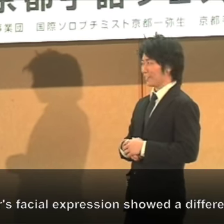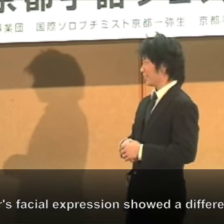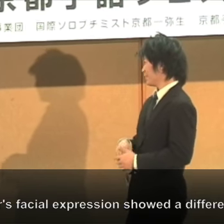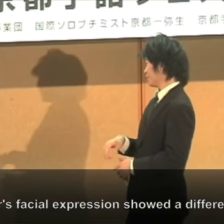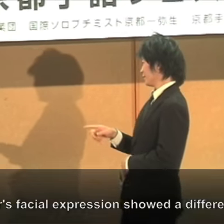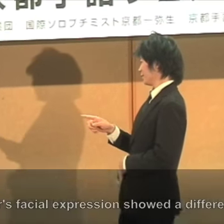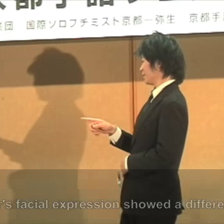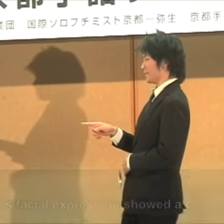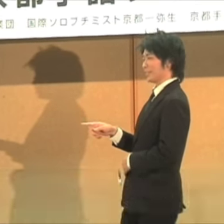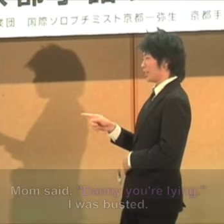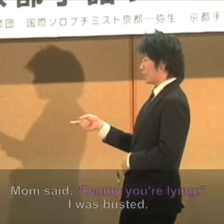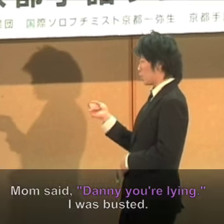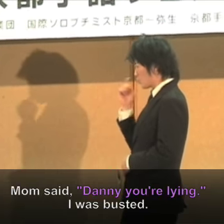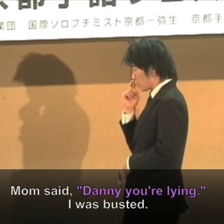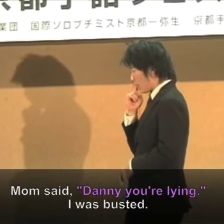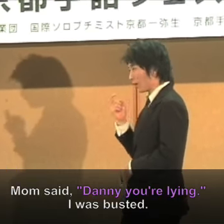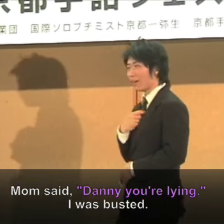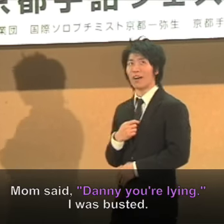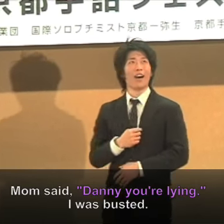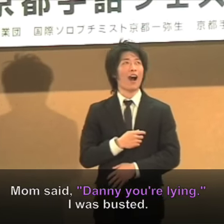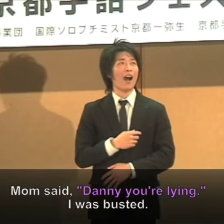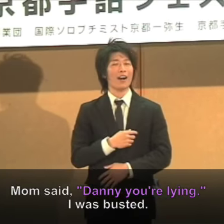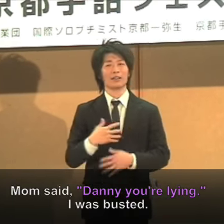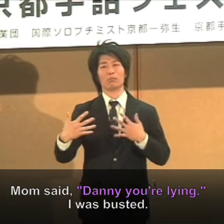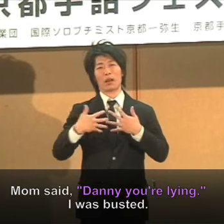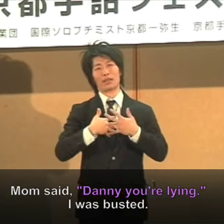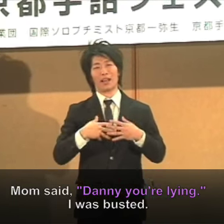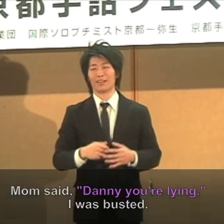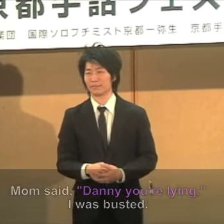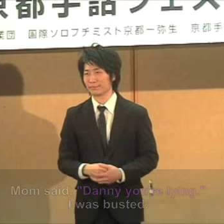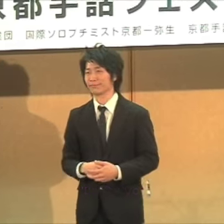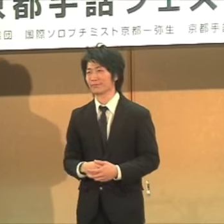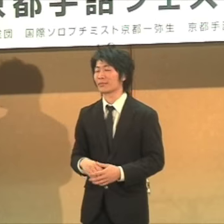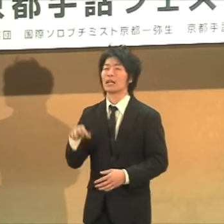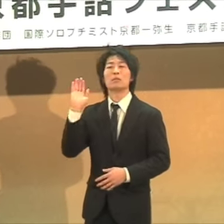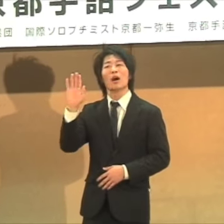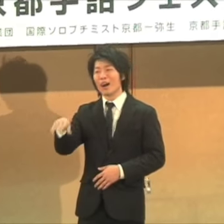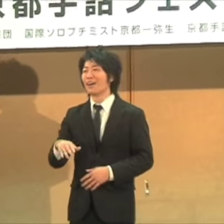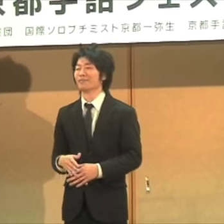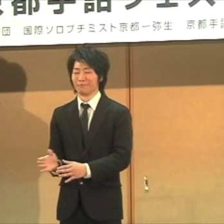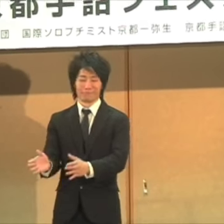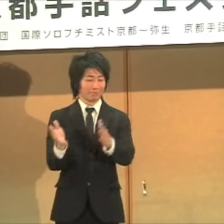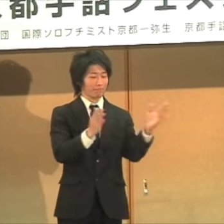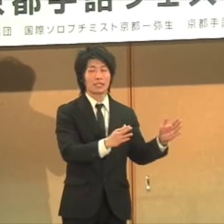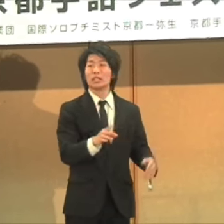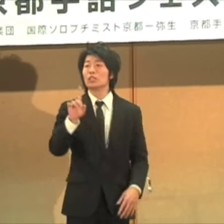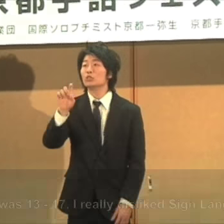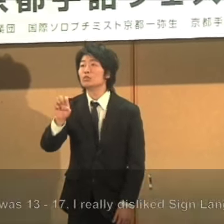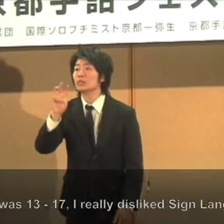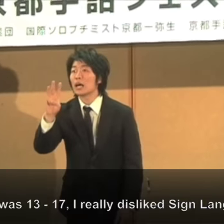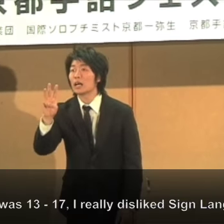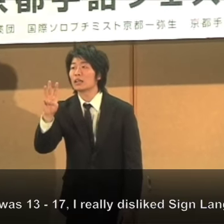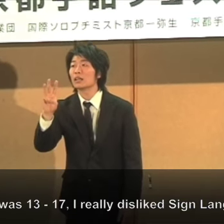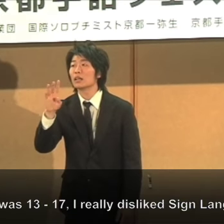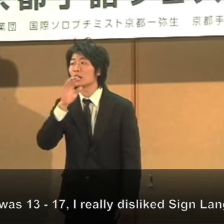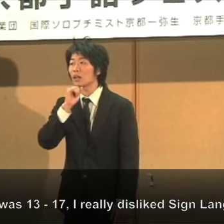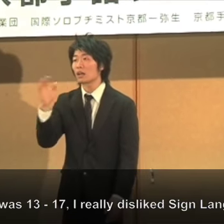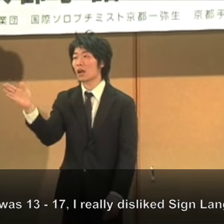違う、嘘を言ってるんだというふうにバレたということもありました。さて、13